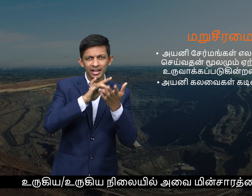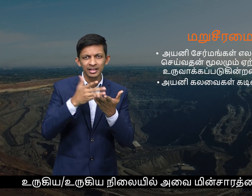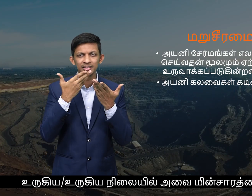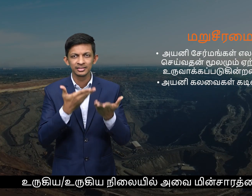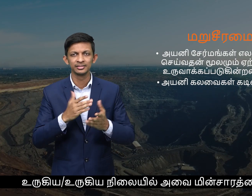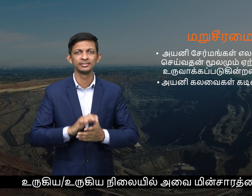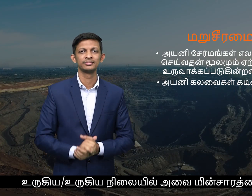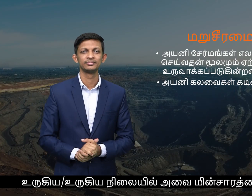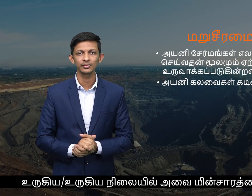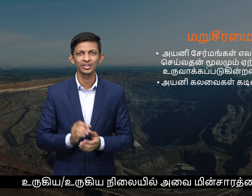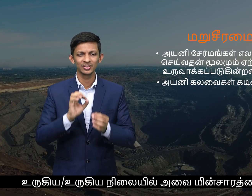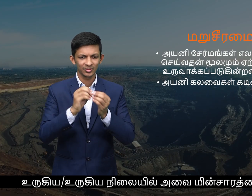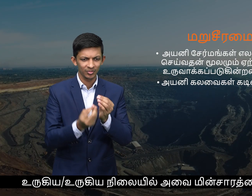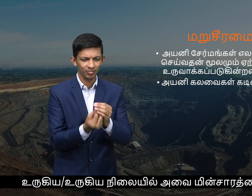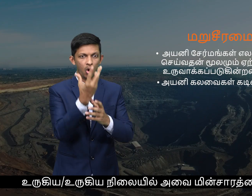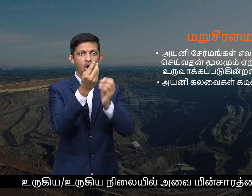முடியும்.